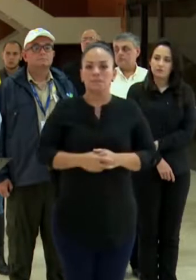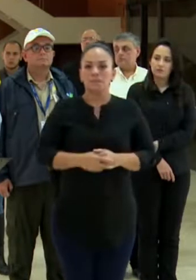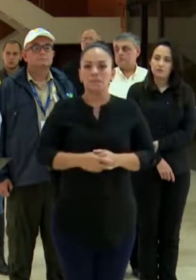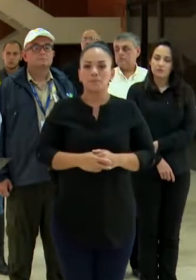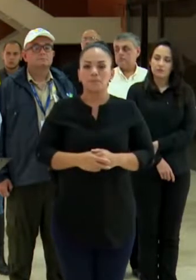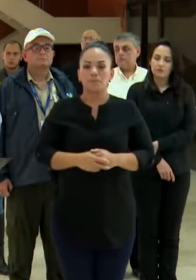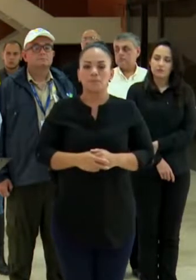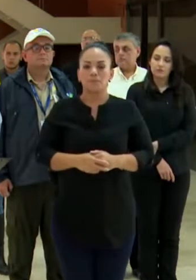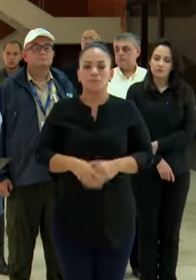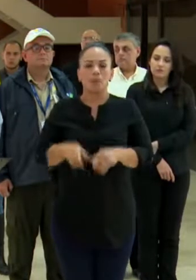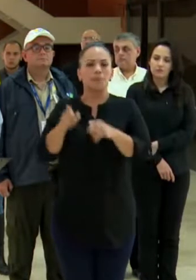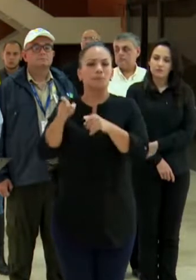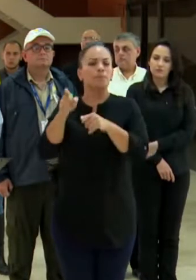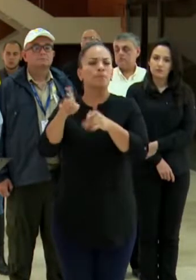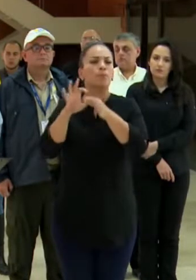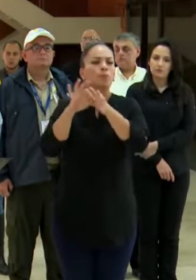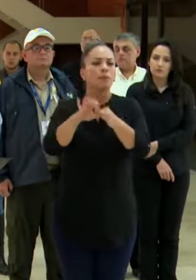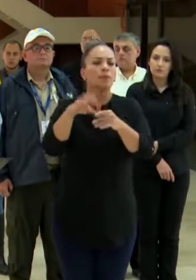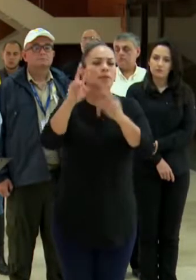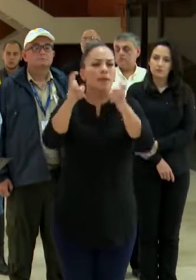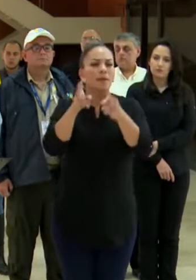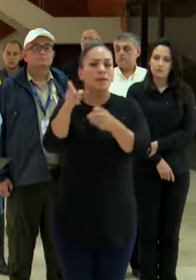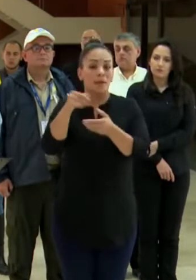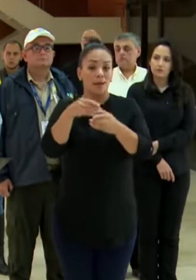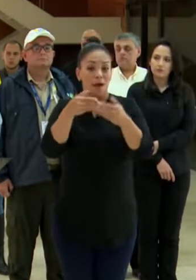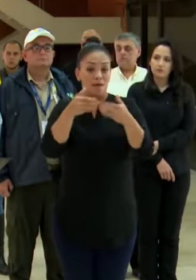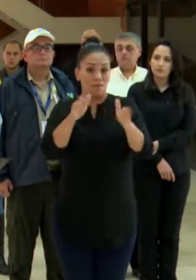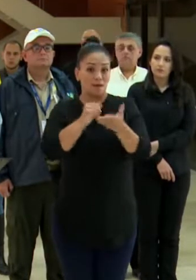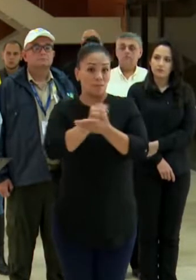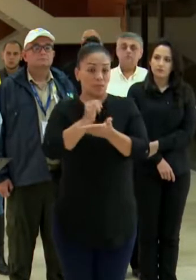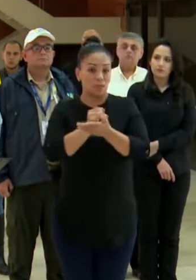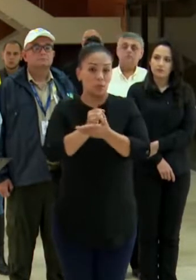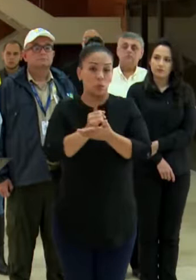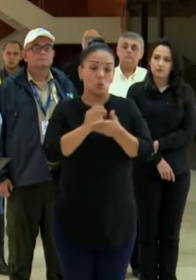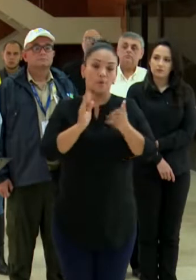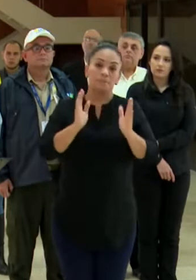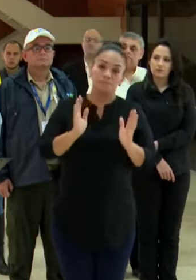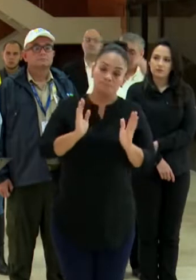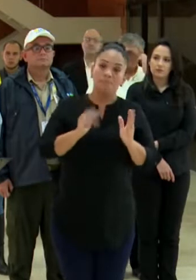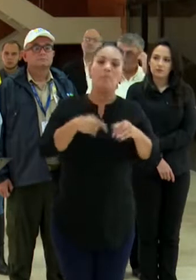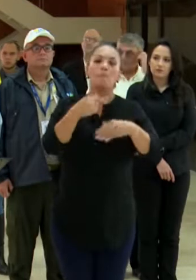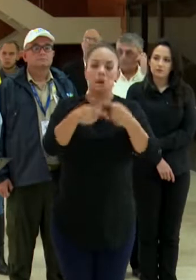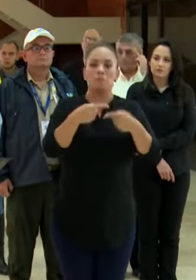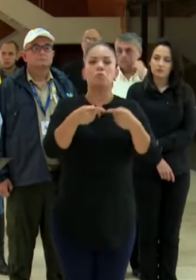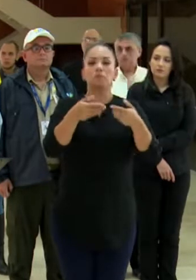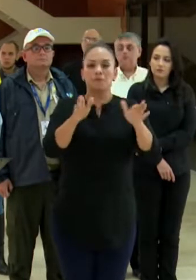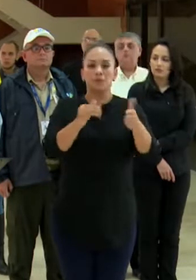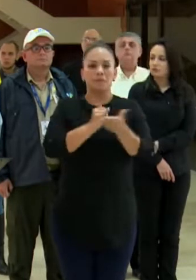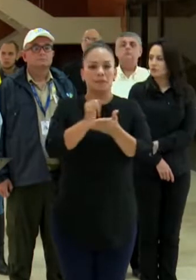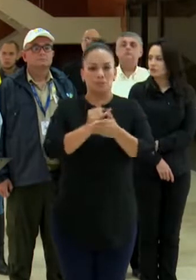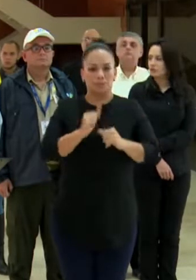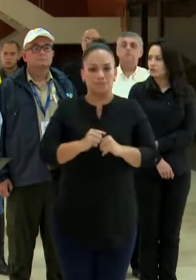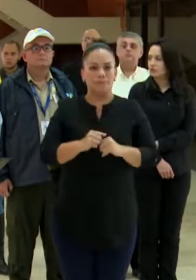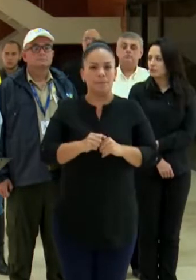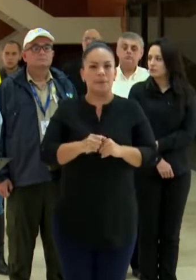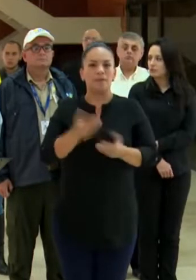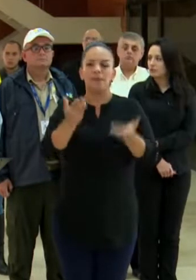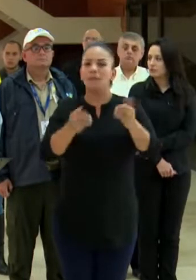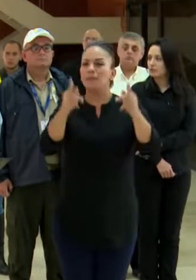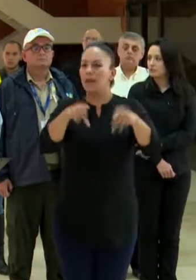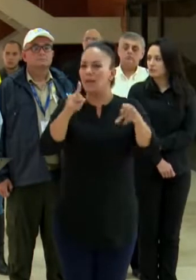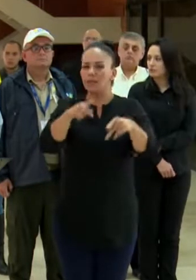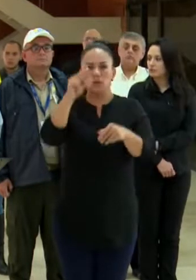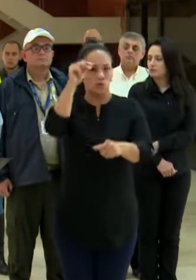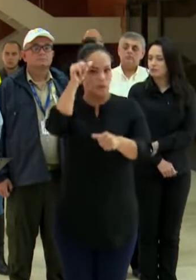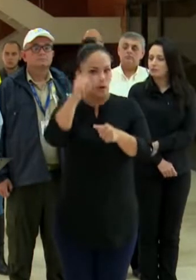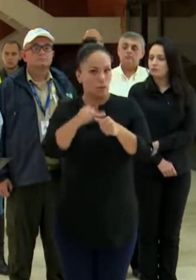Sobre las investigaciones, yo creo que tendríamos que abrir las investigaciones. La gente no se acuerda que